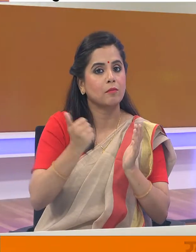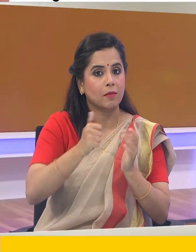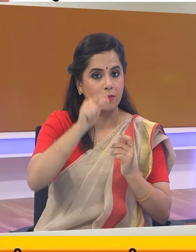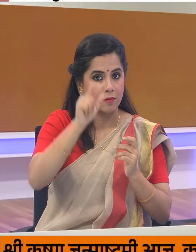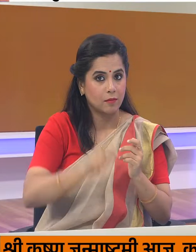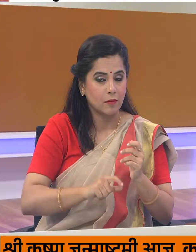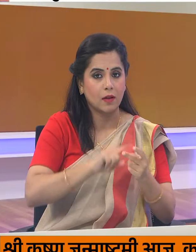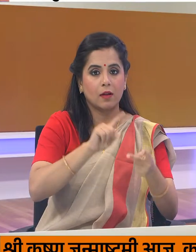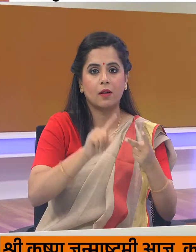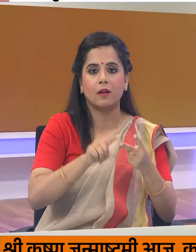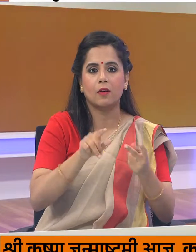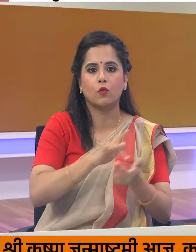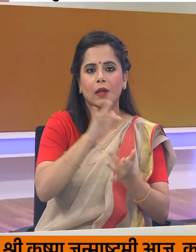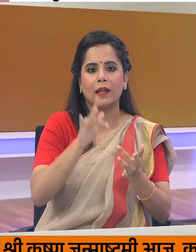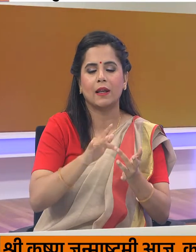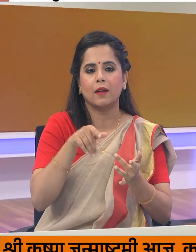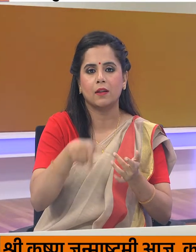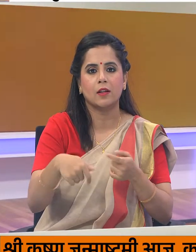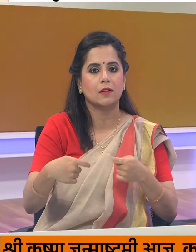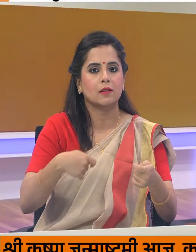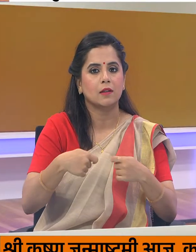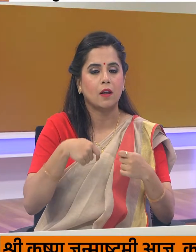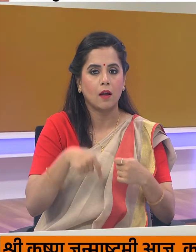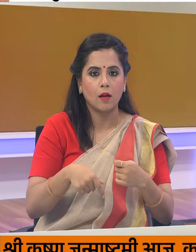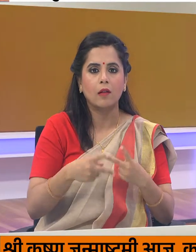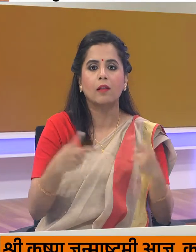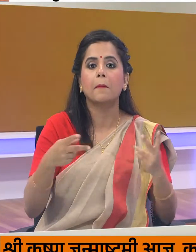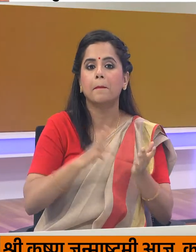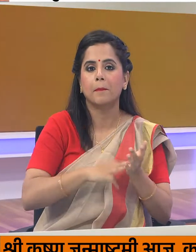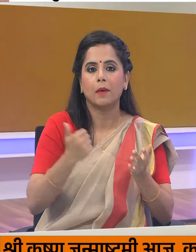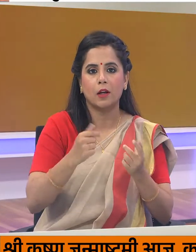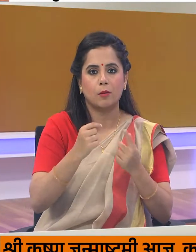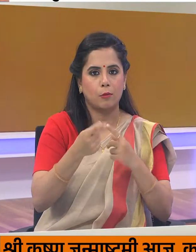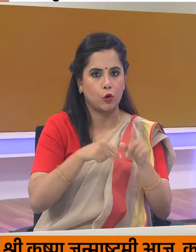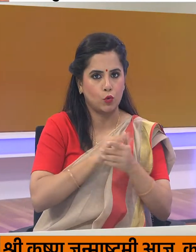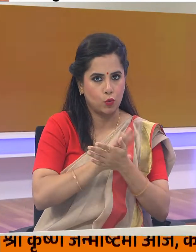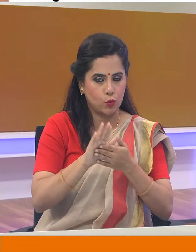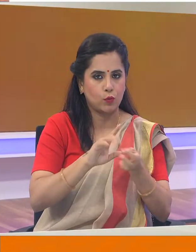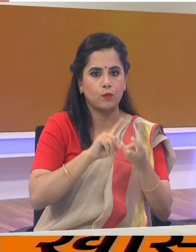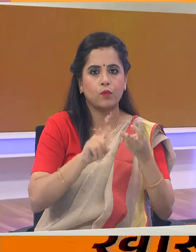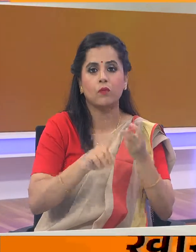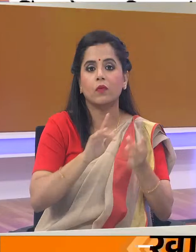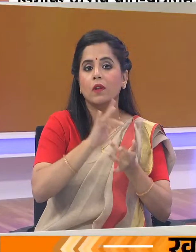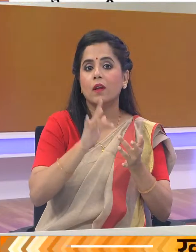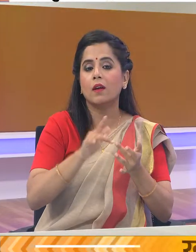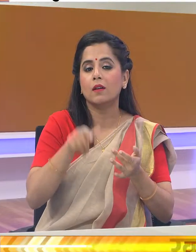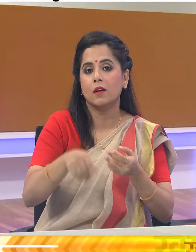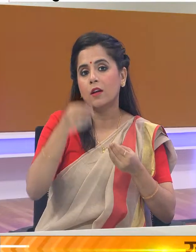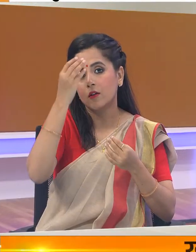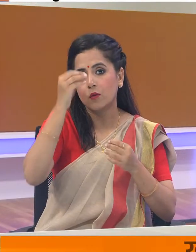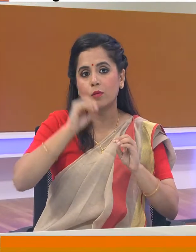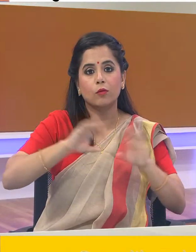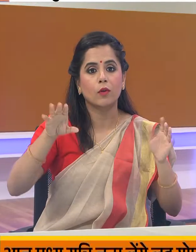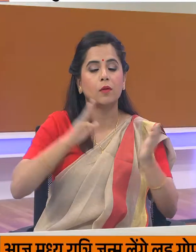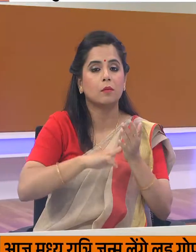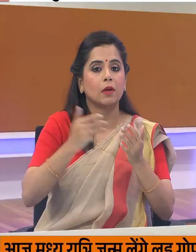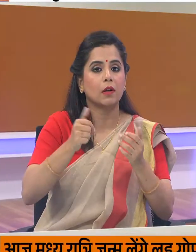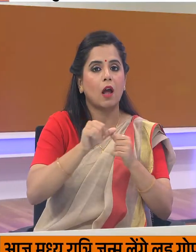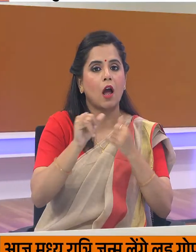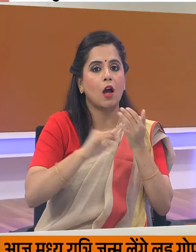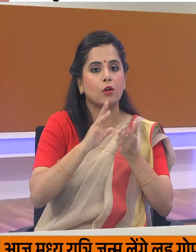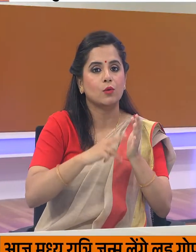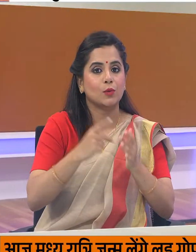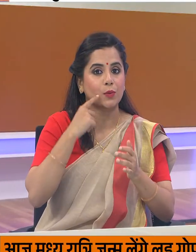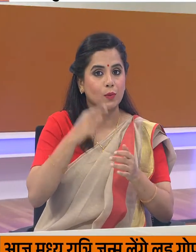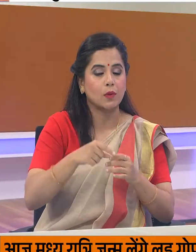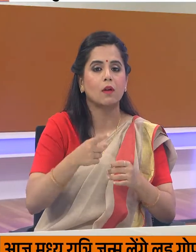एस जयशंकर, केंद्रीय वाणिज्य और उद्योग मंत्री पीयूष गोयल और केंद्रीय सूचना एवं प्रसारण मंत्री अश्विनी